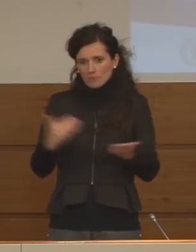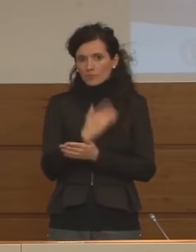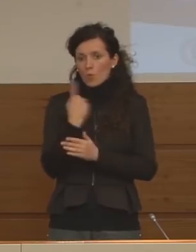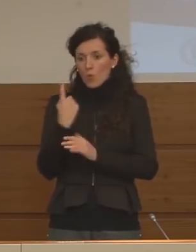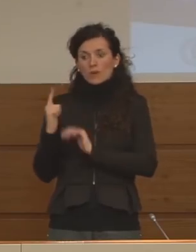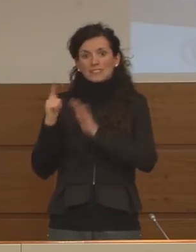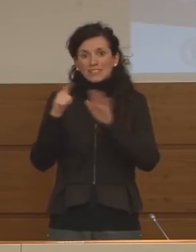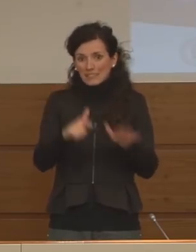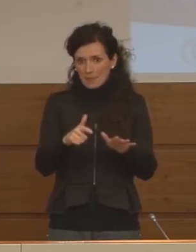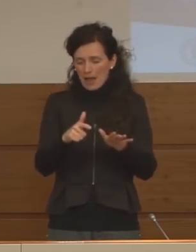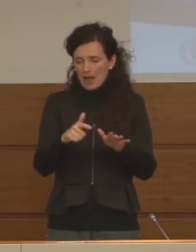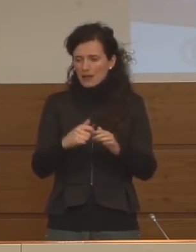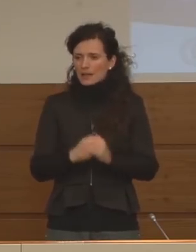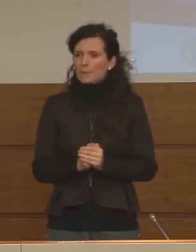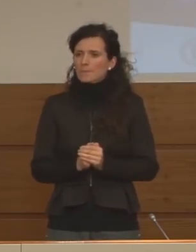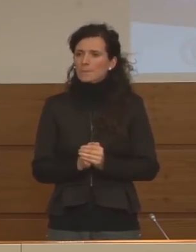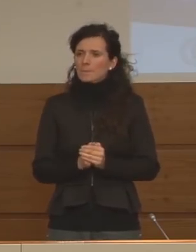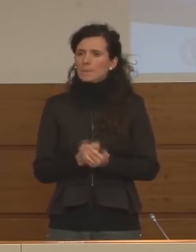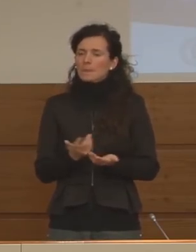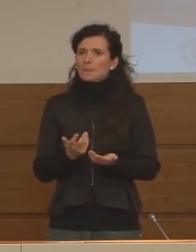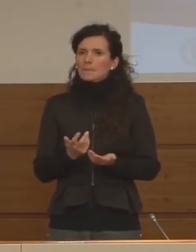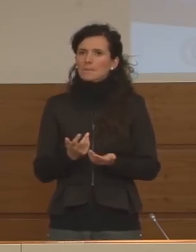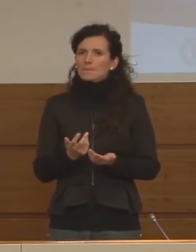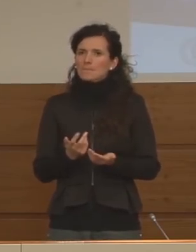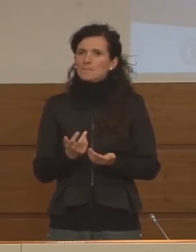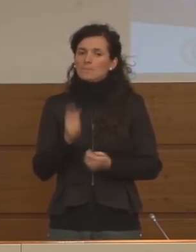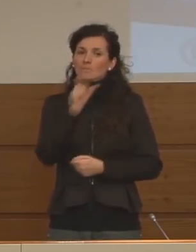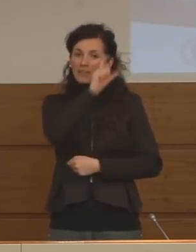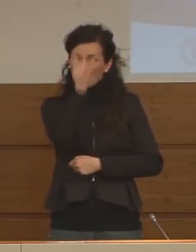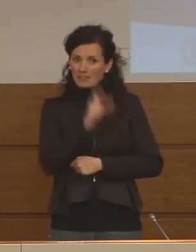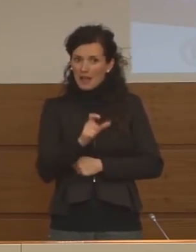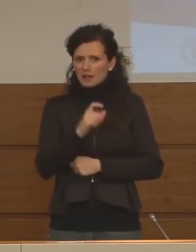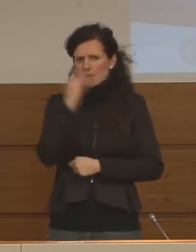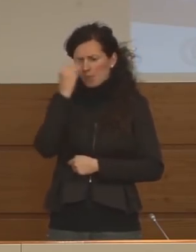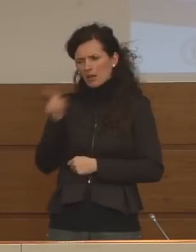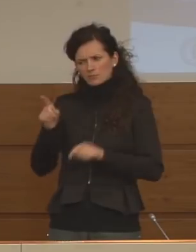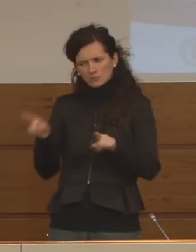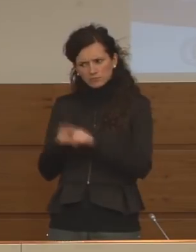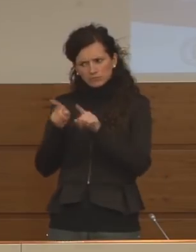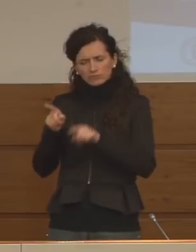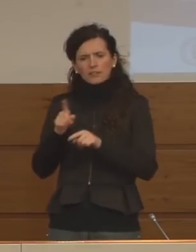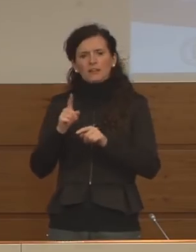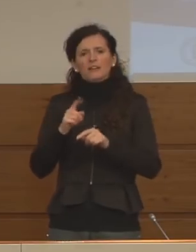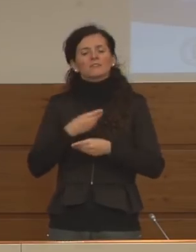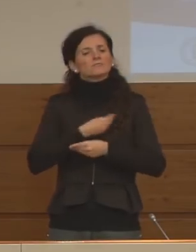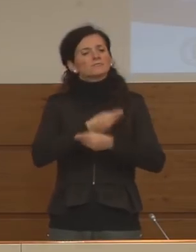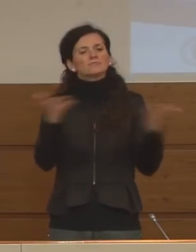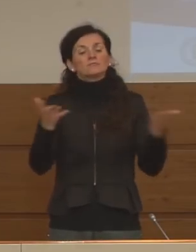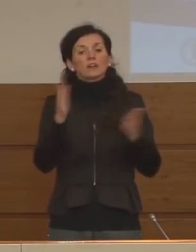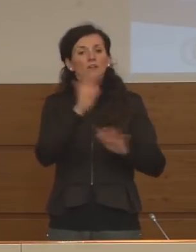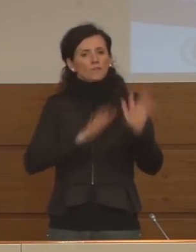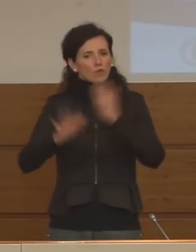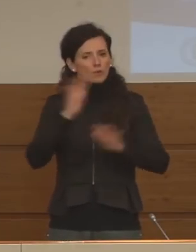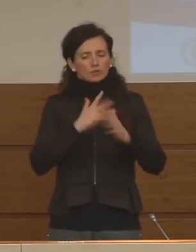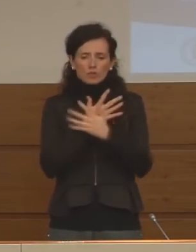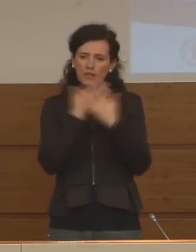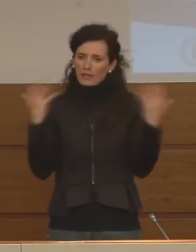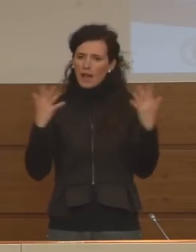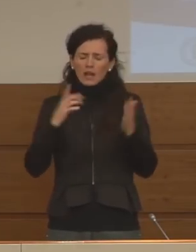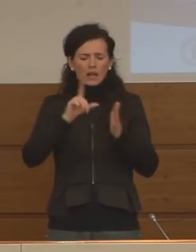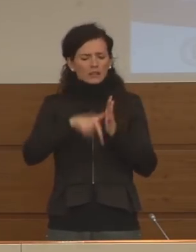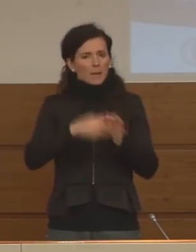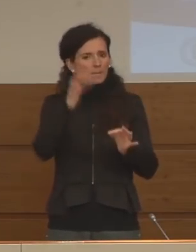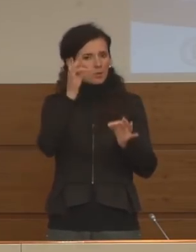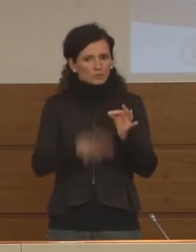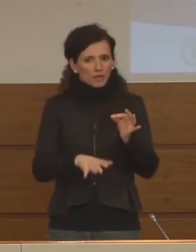paese e immagino che sia d'accordo serve una comunicazione chiara tempestiva e soprattutto